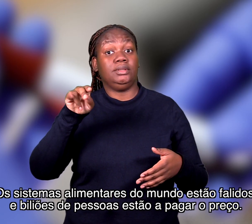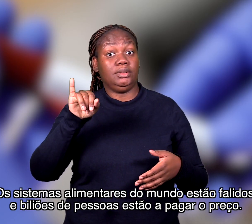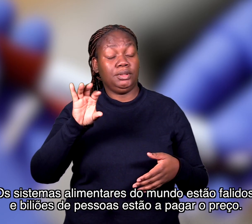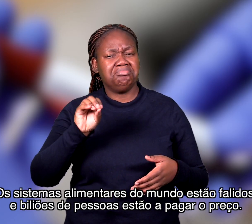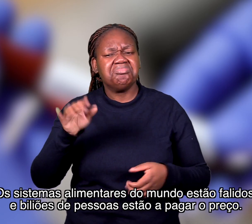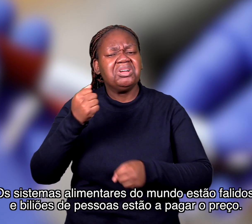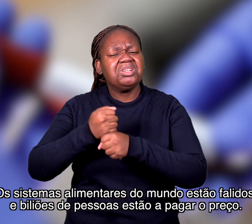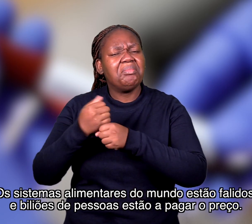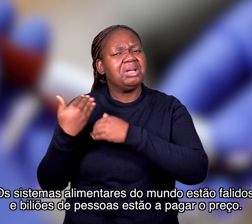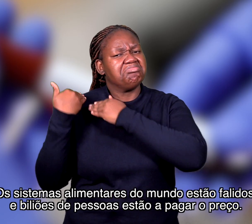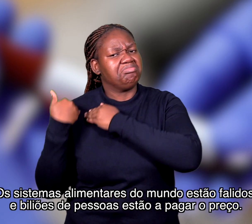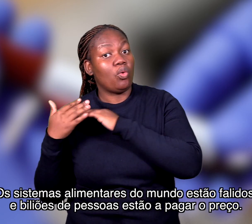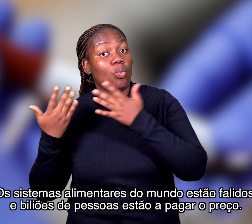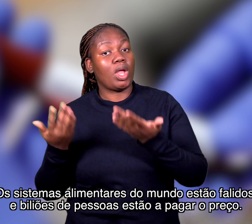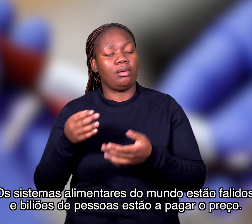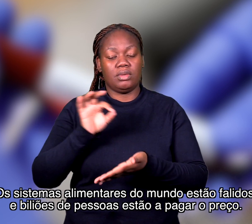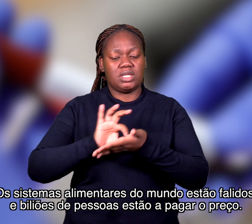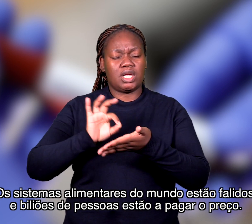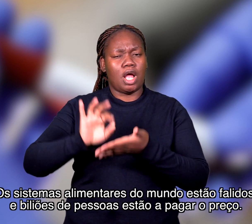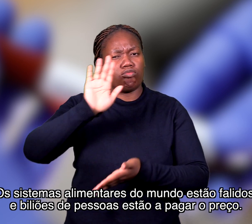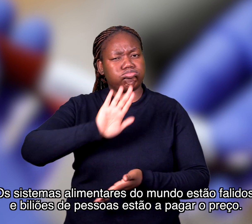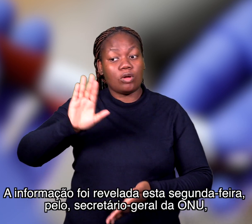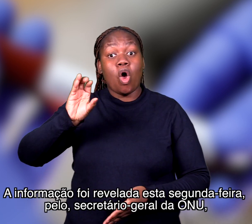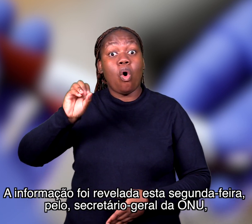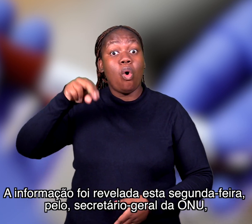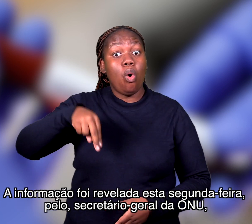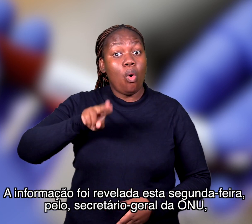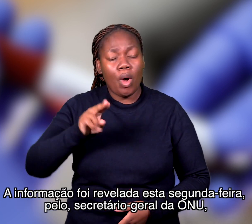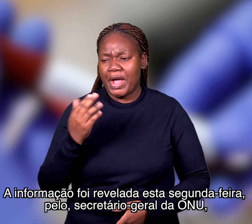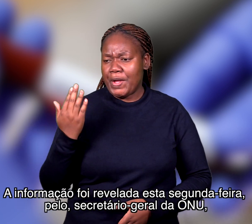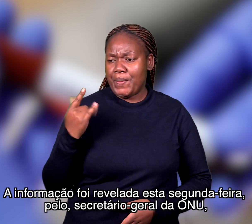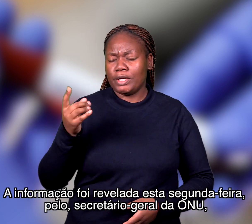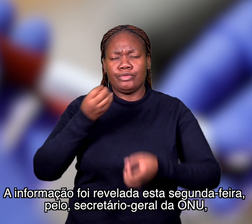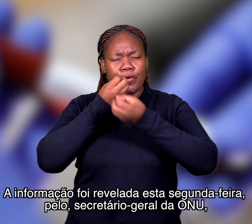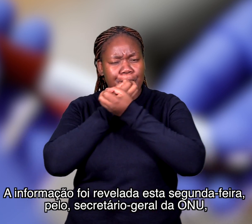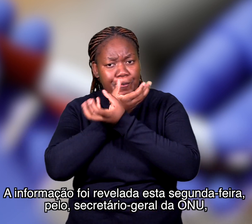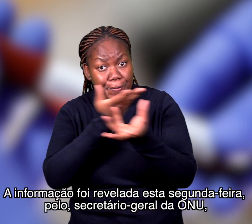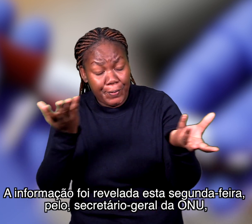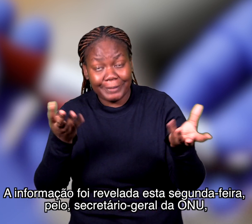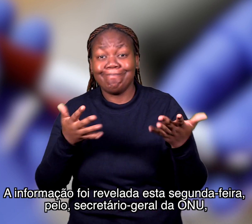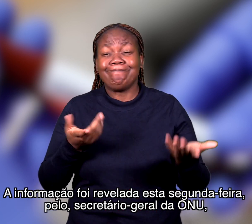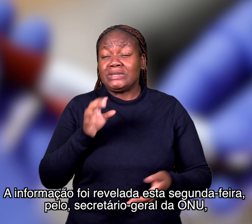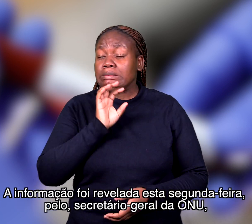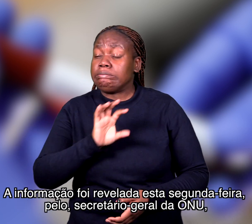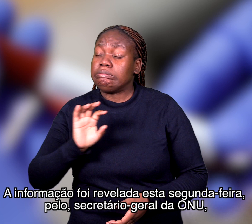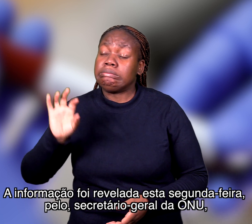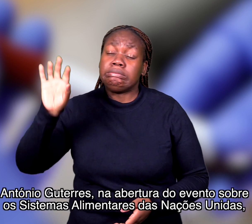falidos e bilhões de pessoas estão a pagar o preço. A informação foi revelada esta segunda-feira pelo secretário-geral da ONU,